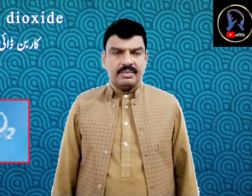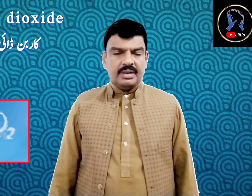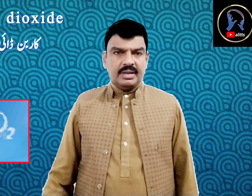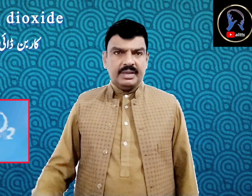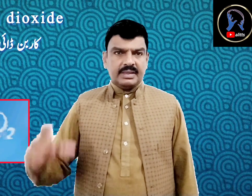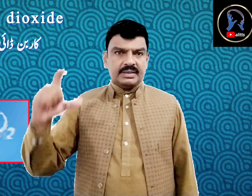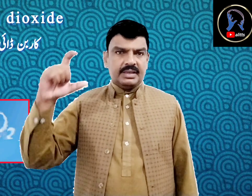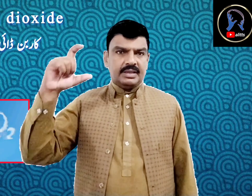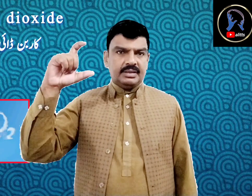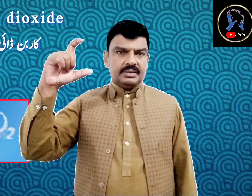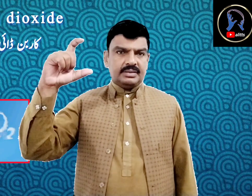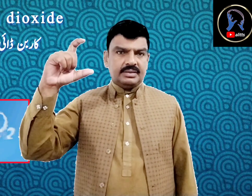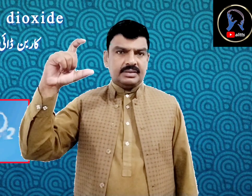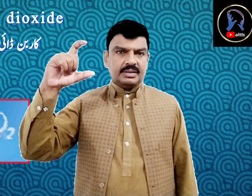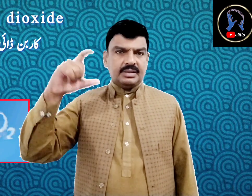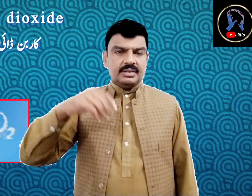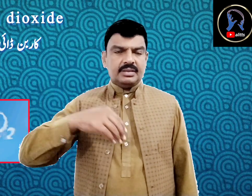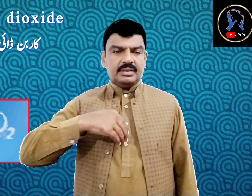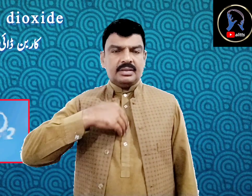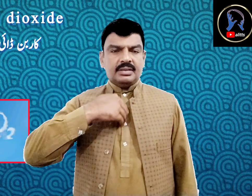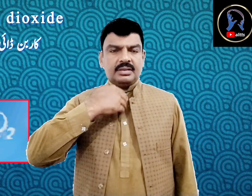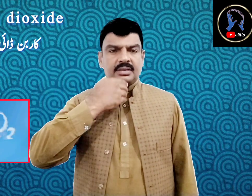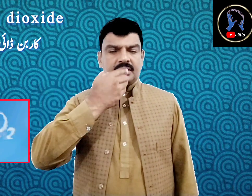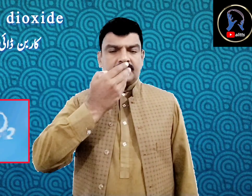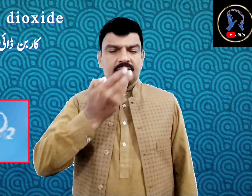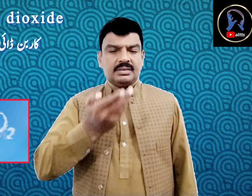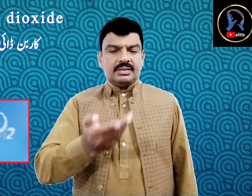कार्बन डाइऑक्साइड। सी। सांस।